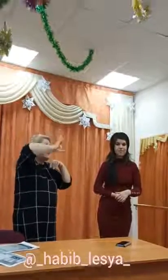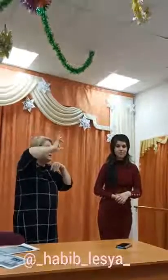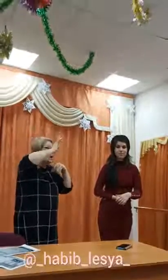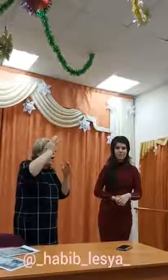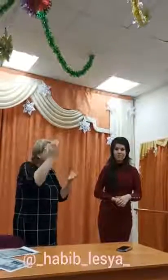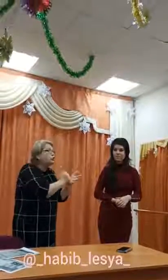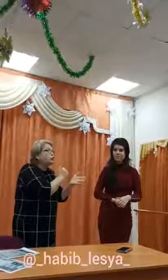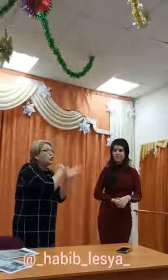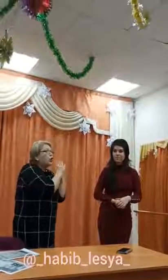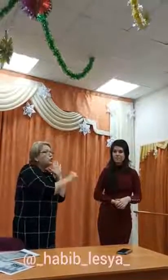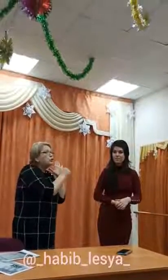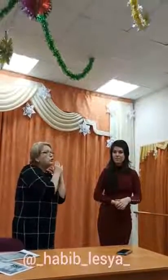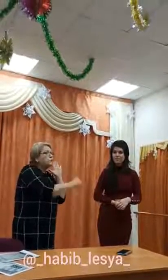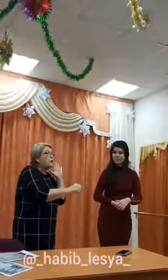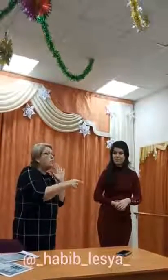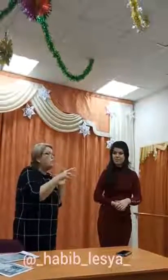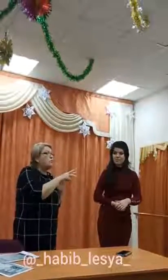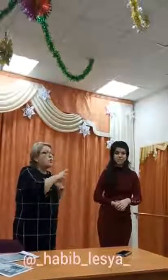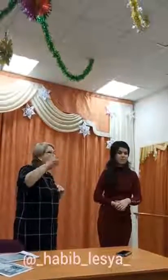процента после 60.